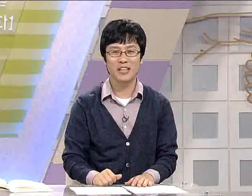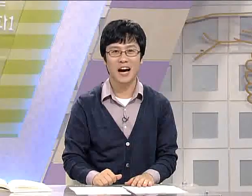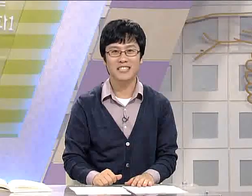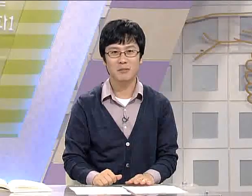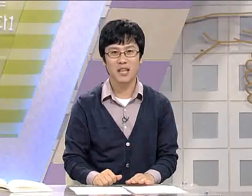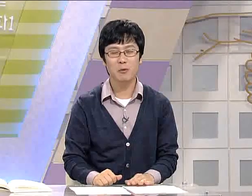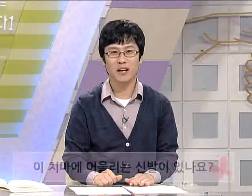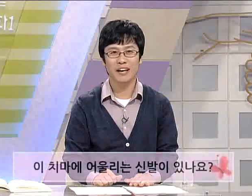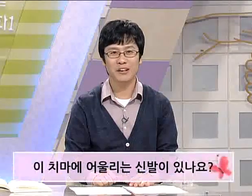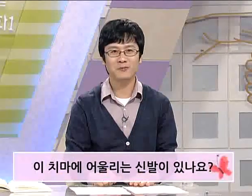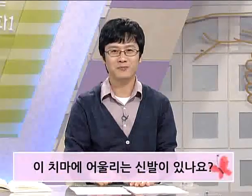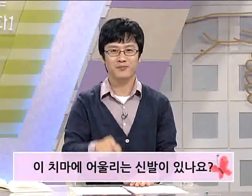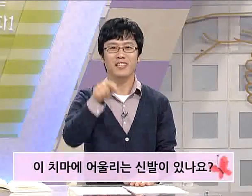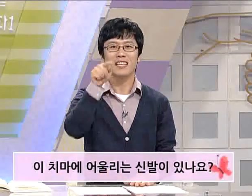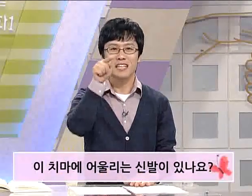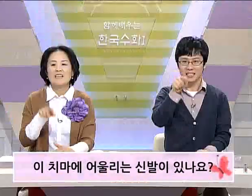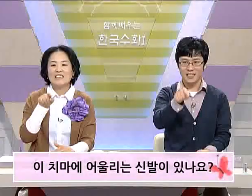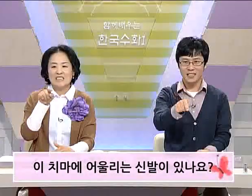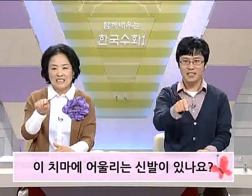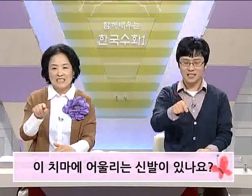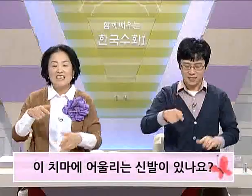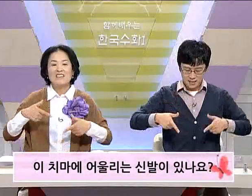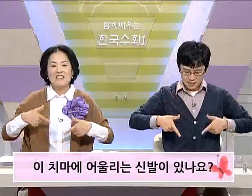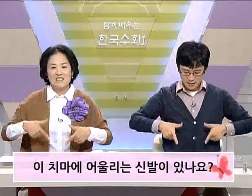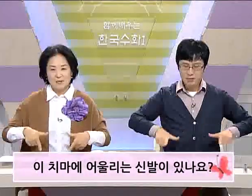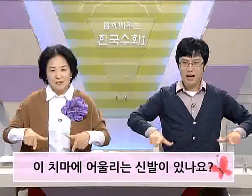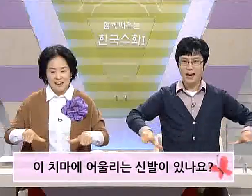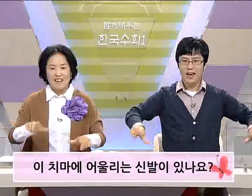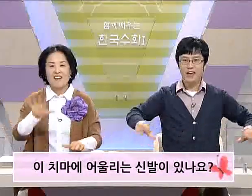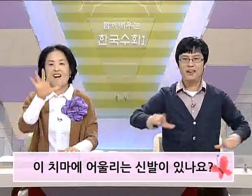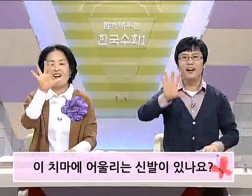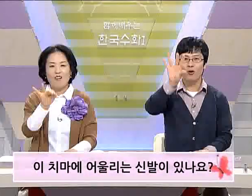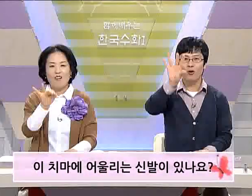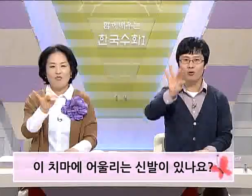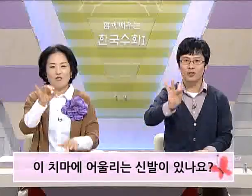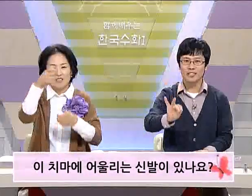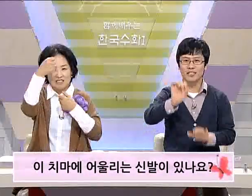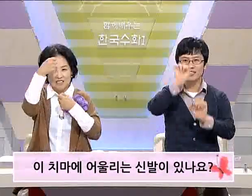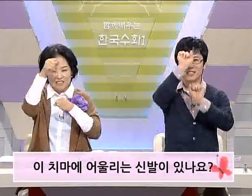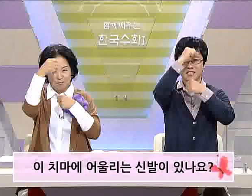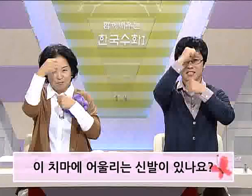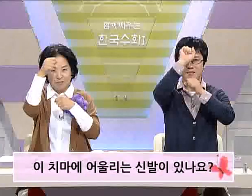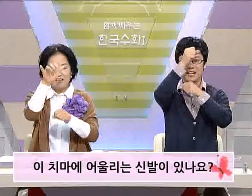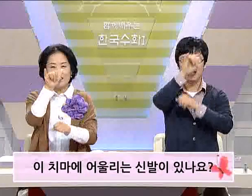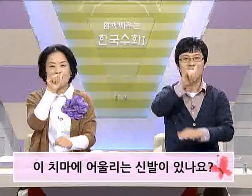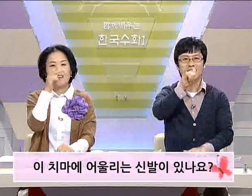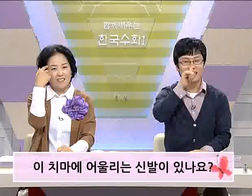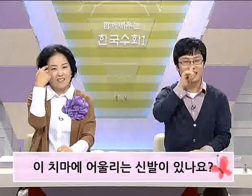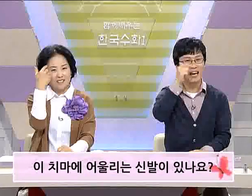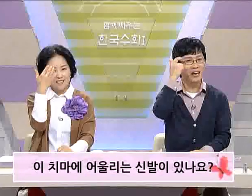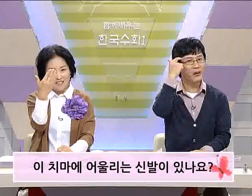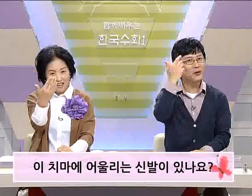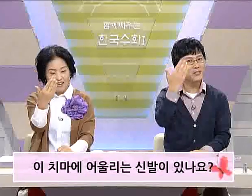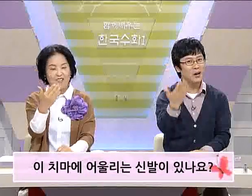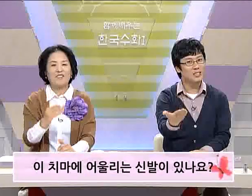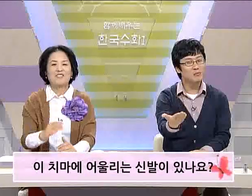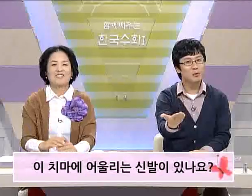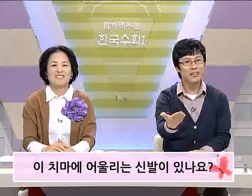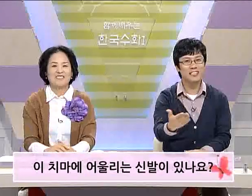다 같이 한번 해볼까요? 이 치마에 어울리는 신발이 있나요? 자 우리 김초롱 학생이